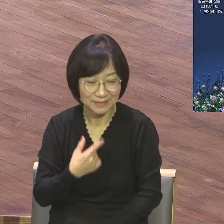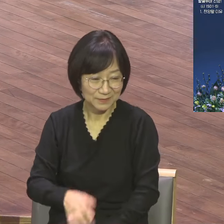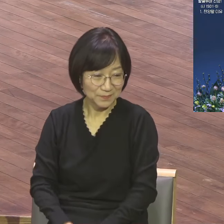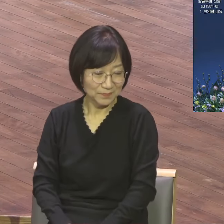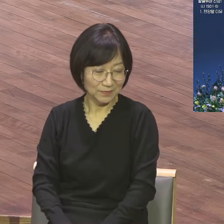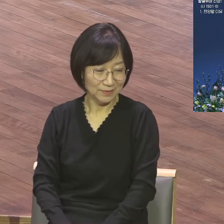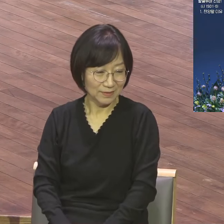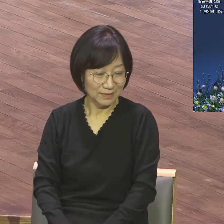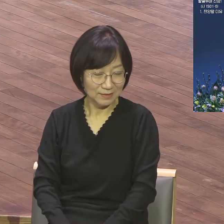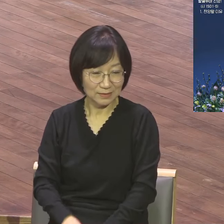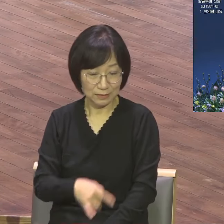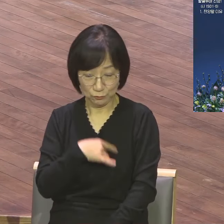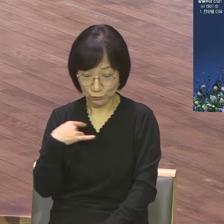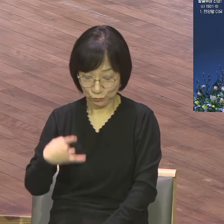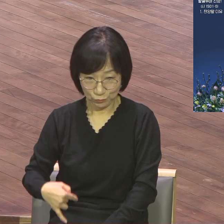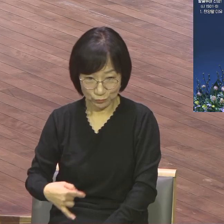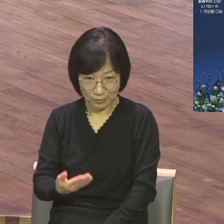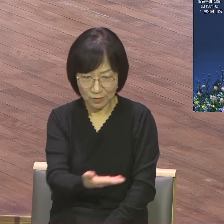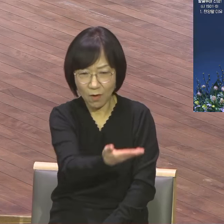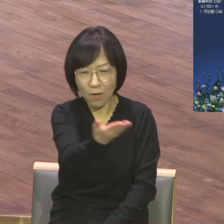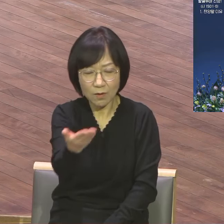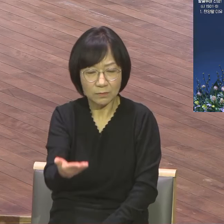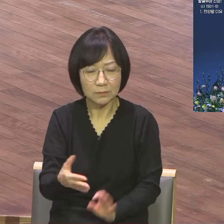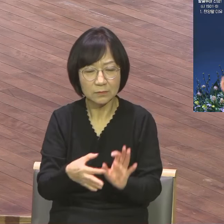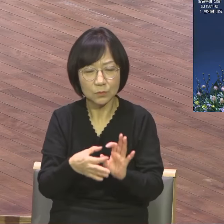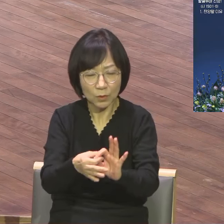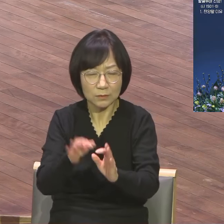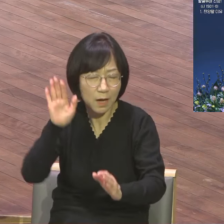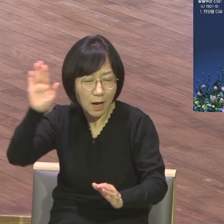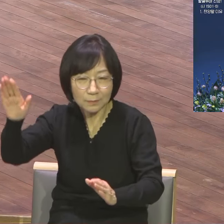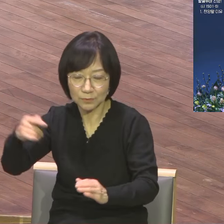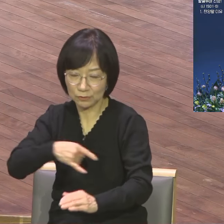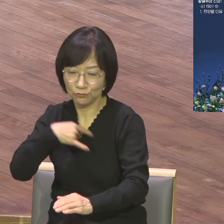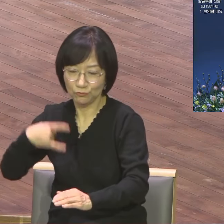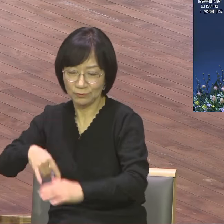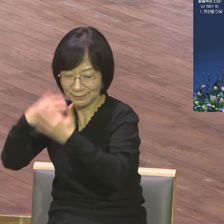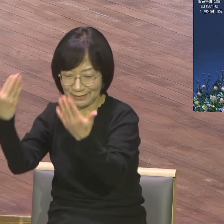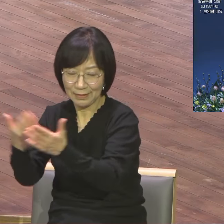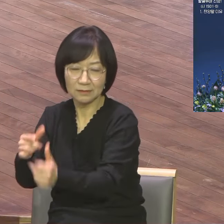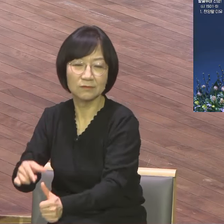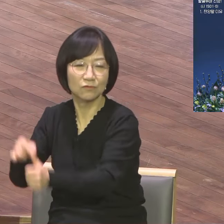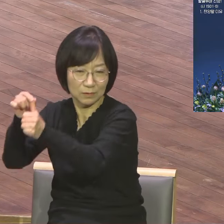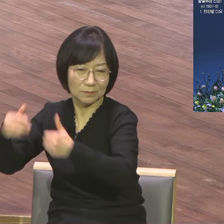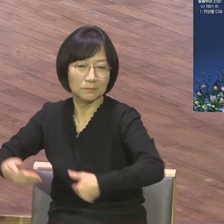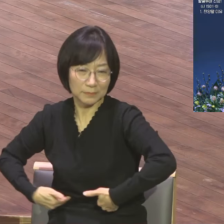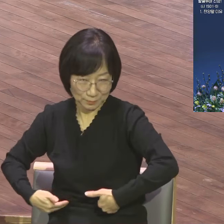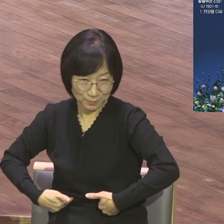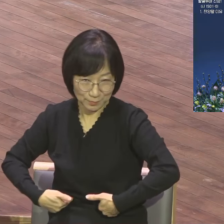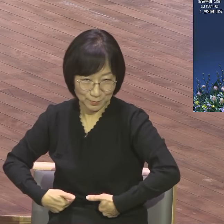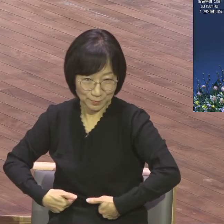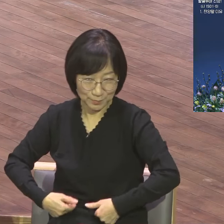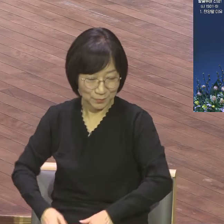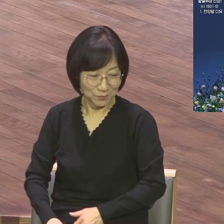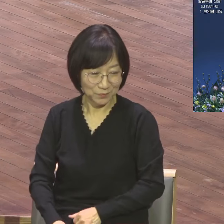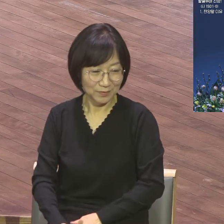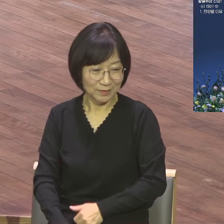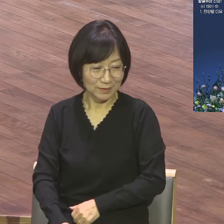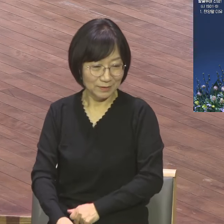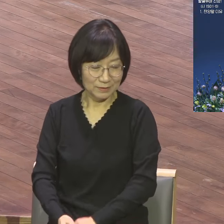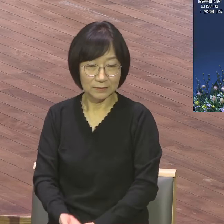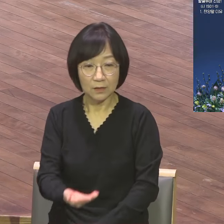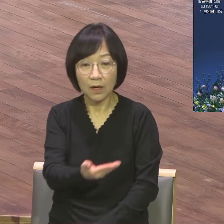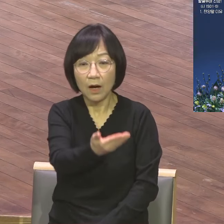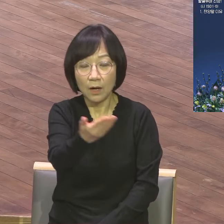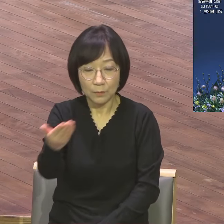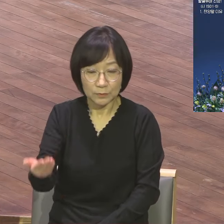이분들을 통해서 여러분들을 통해서 중국 하나님 살리 위한 건데 지금 핍박하는데 여러분들이야말로 중국인으로서 중국